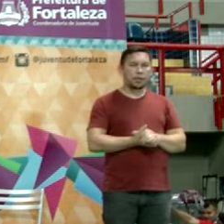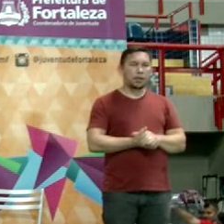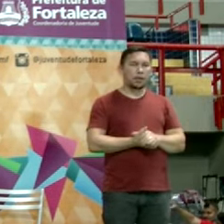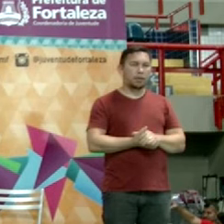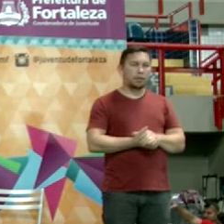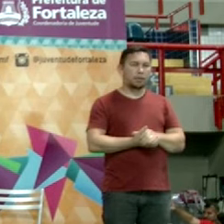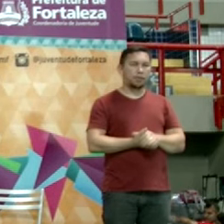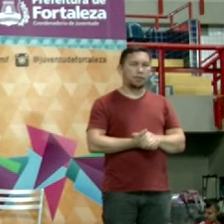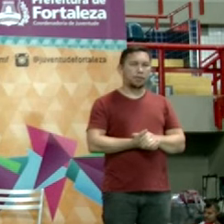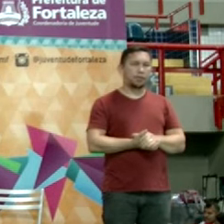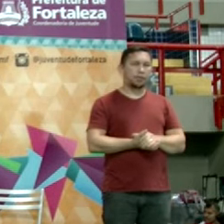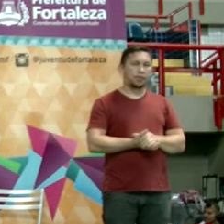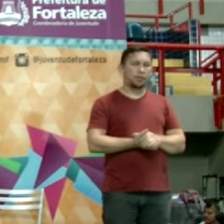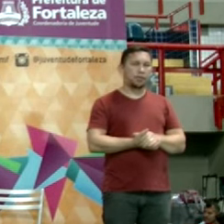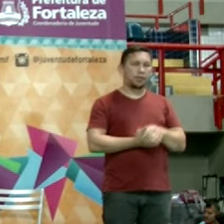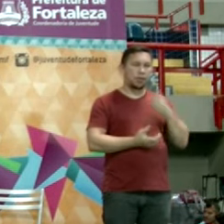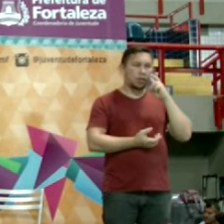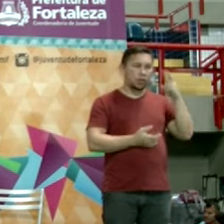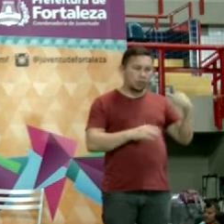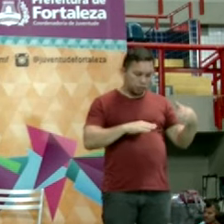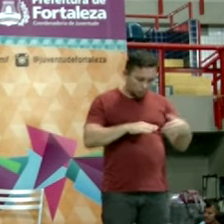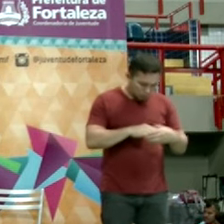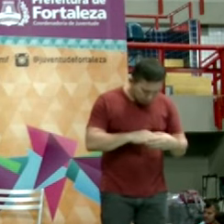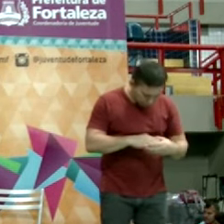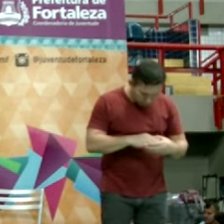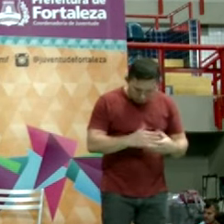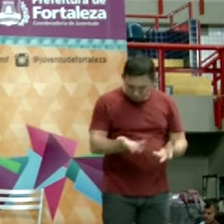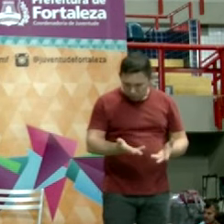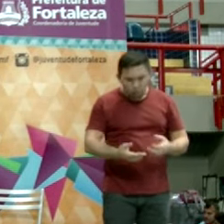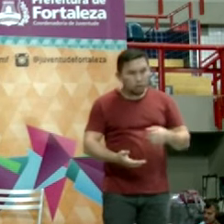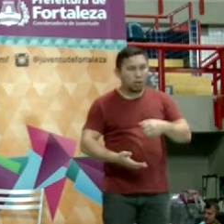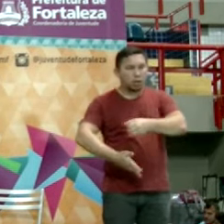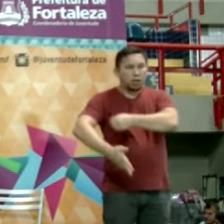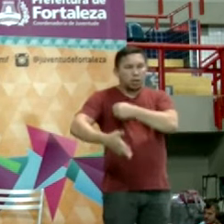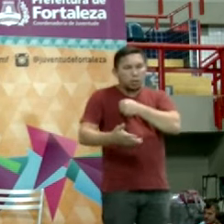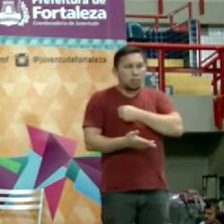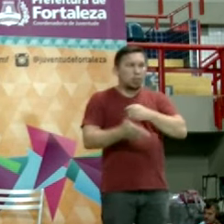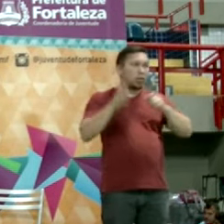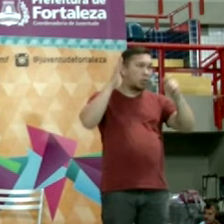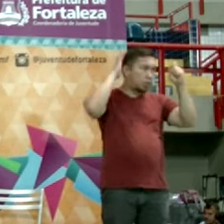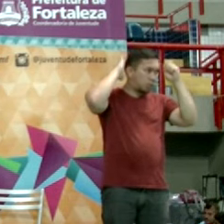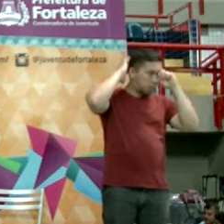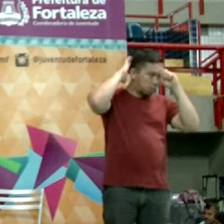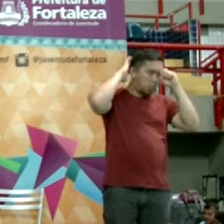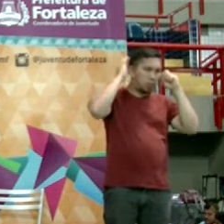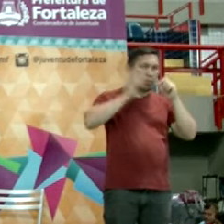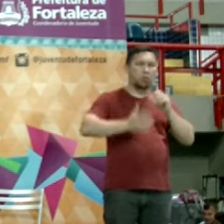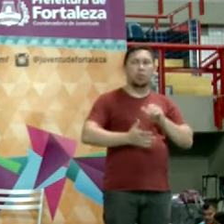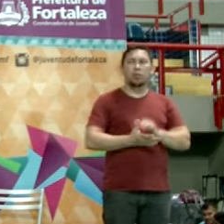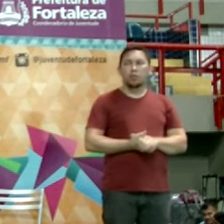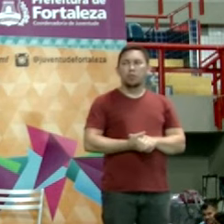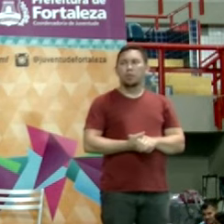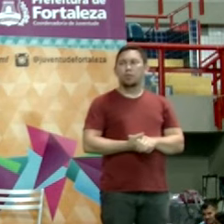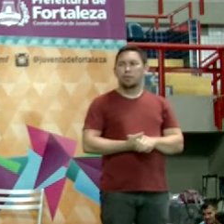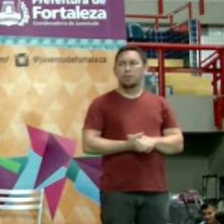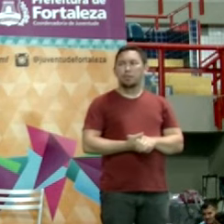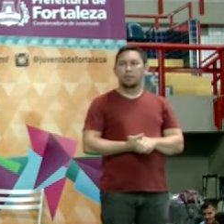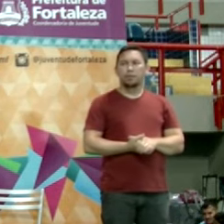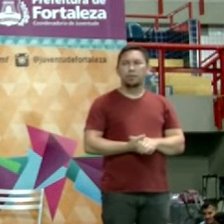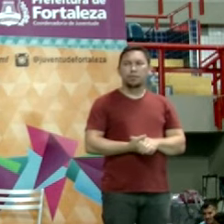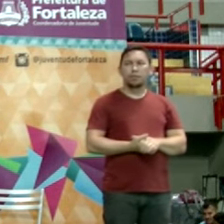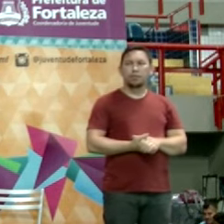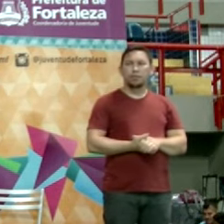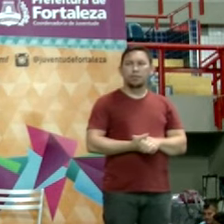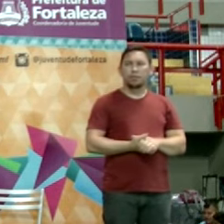vocês têm aí agora? Olha o que é que você tem. Seu sapato, sua bolsa, seu boné do UFC, Chris